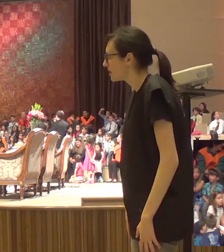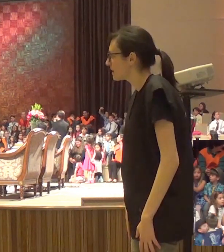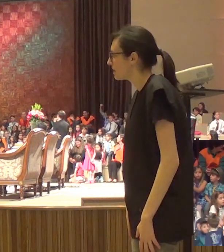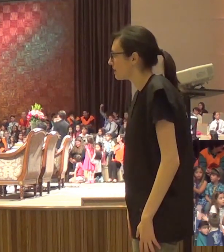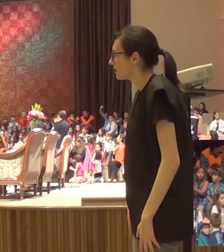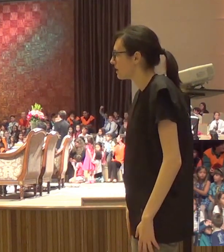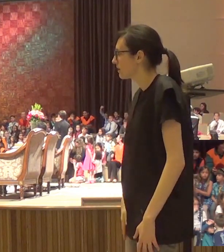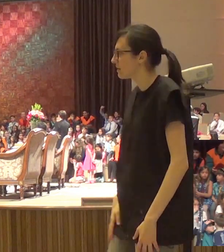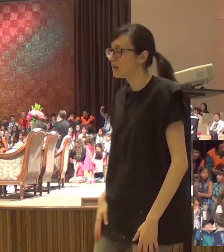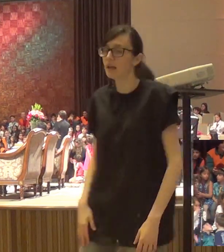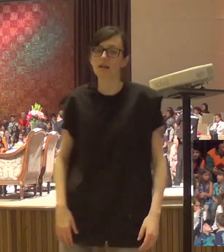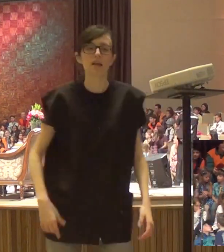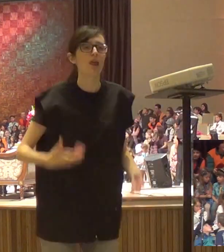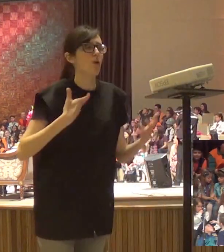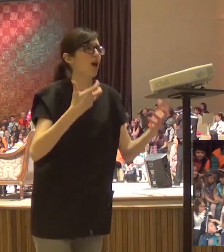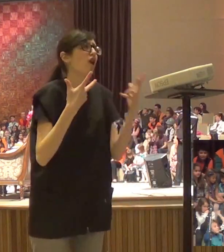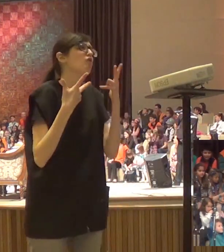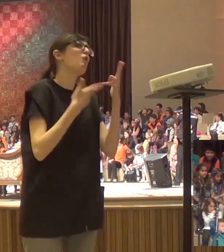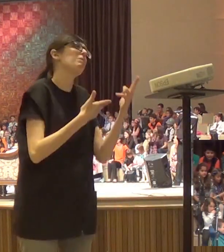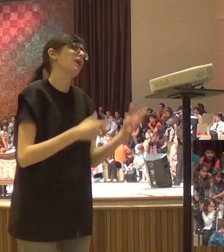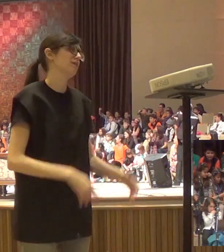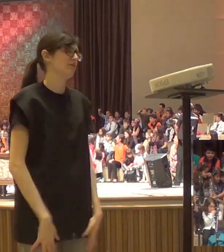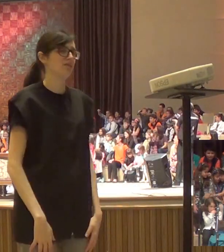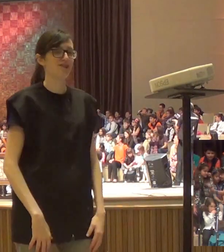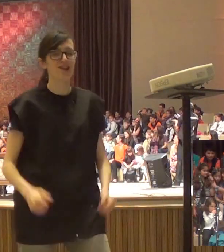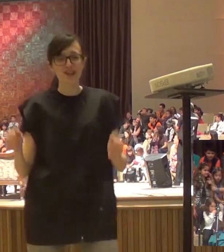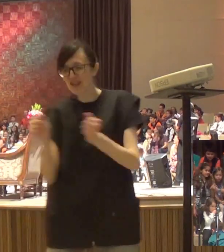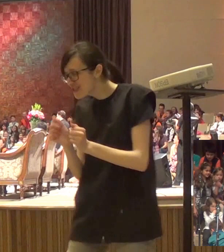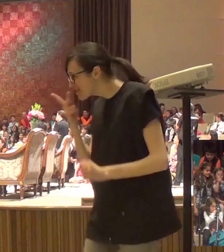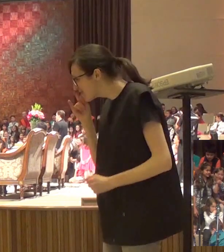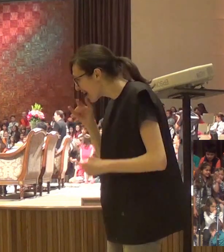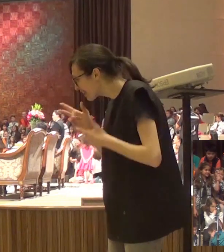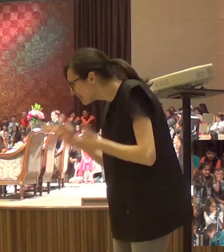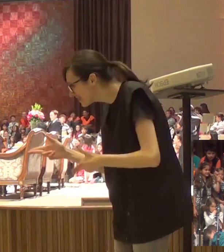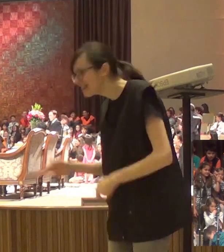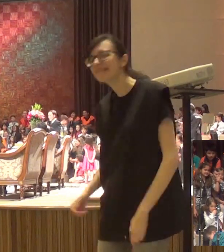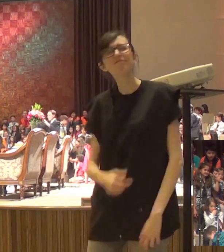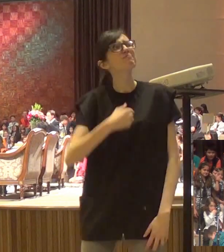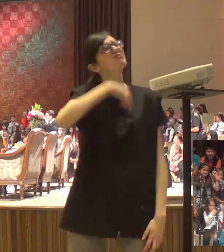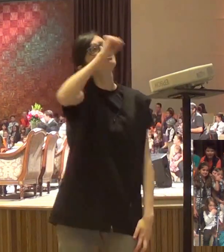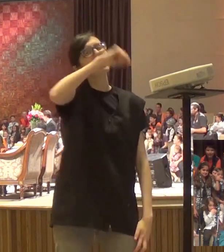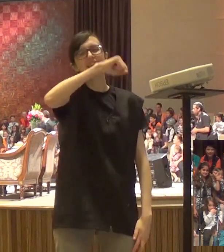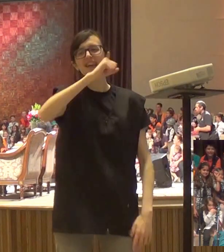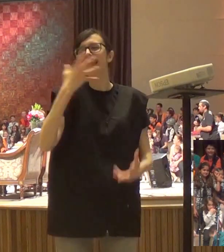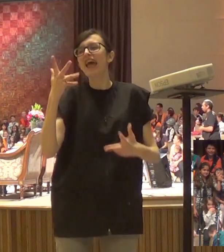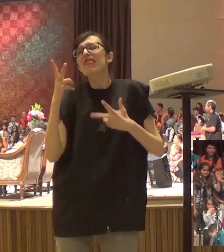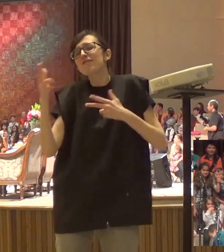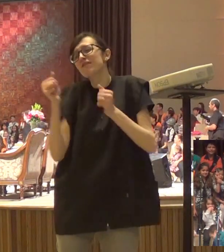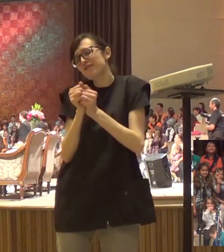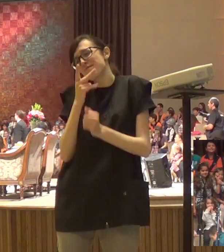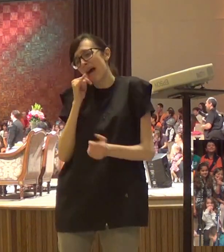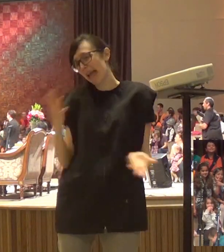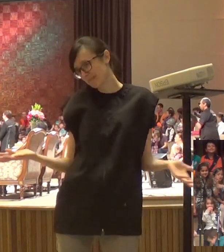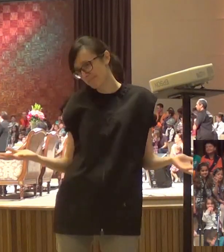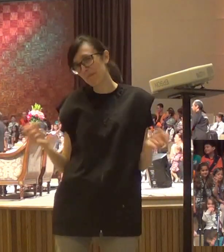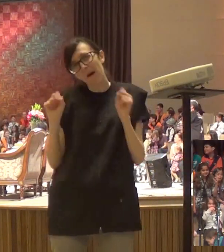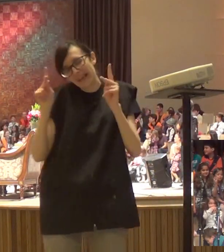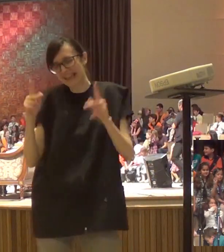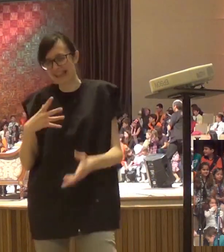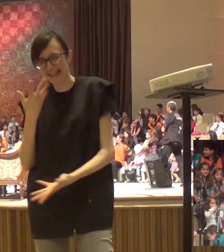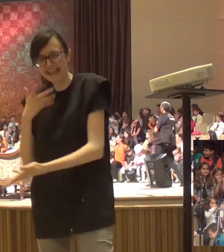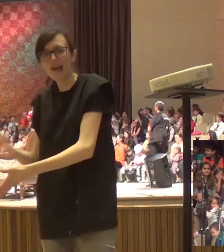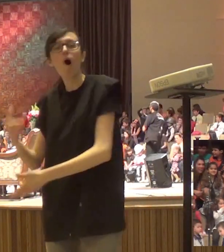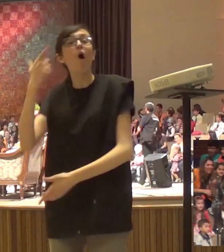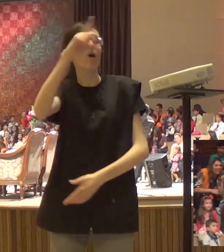você gostaria de falar? Vamos dar uma dica aqui para esses pais aqui que estão aqui ouvindo a gente. Dormir. Dormir com ele? Boa. Então, pais,